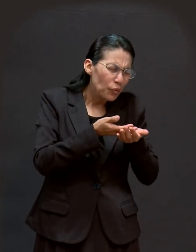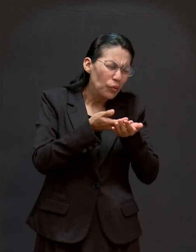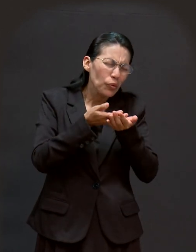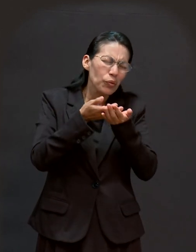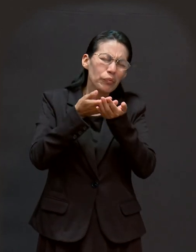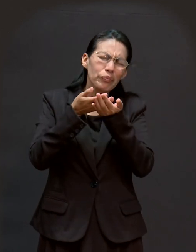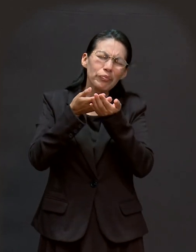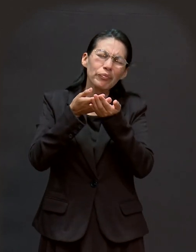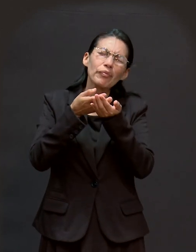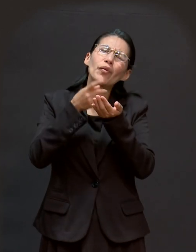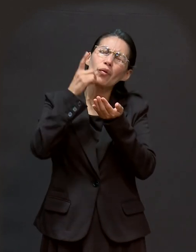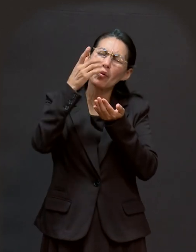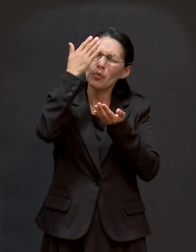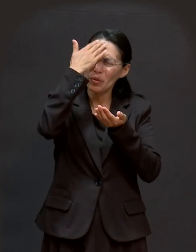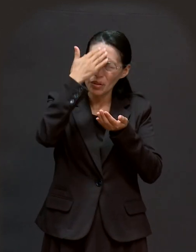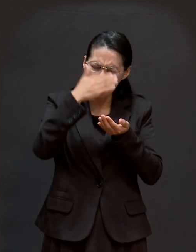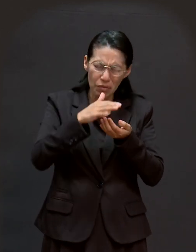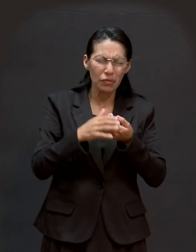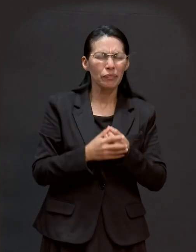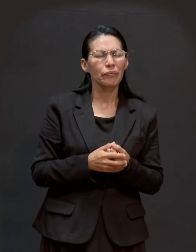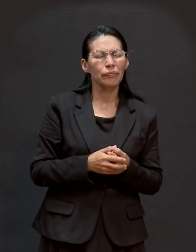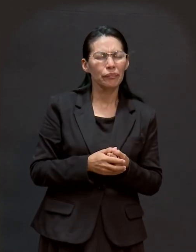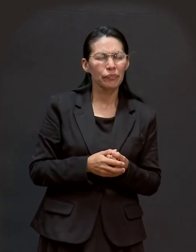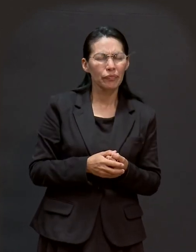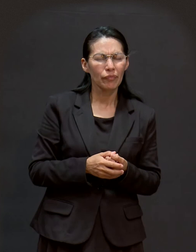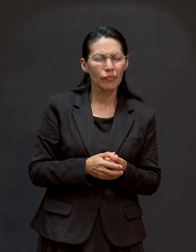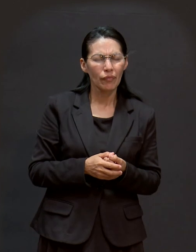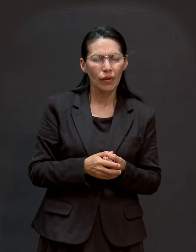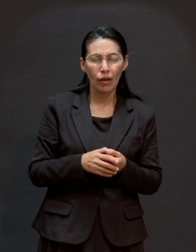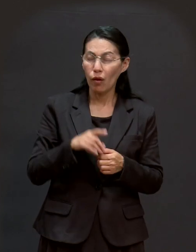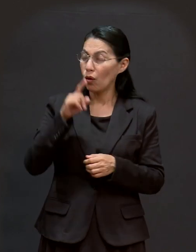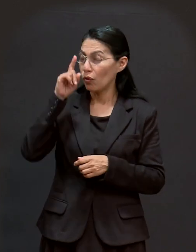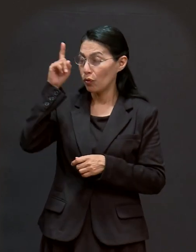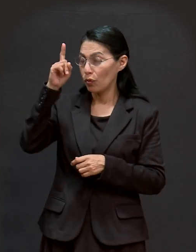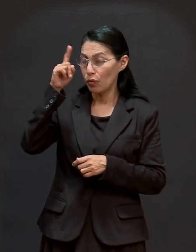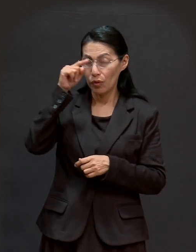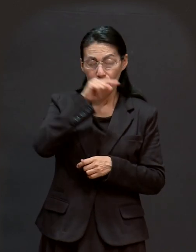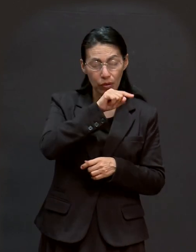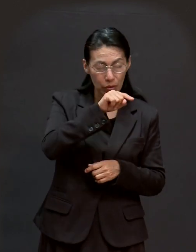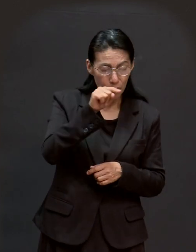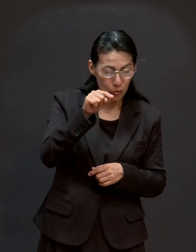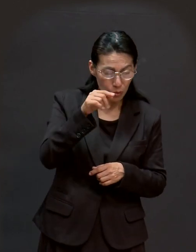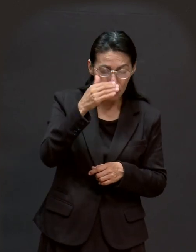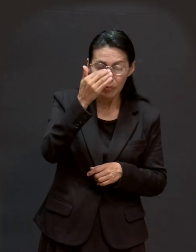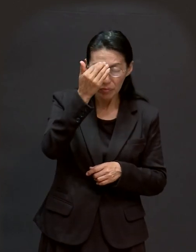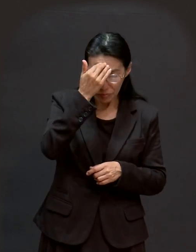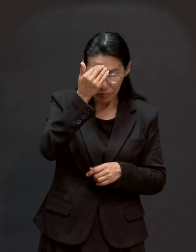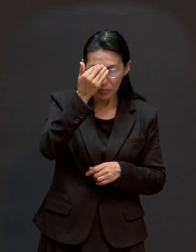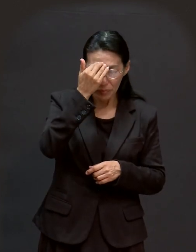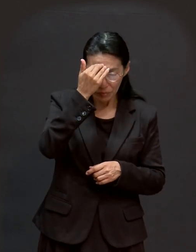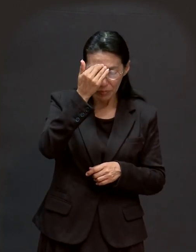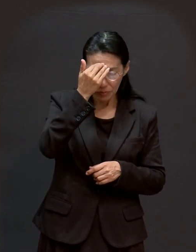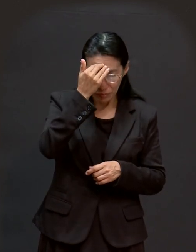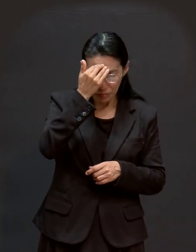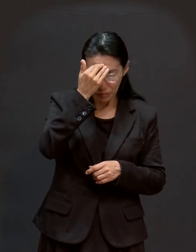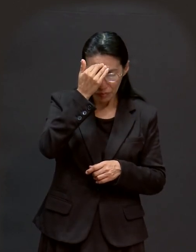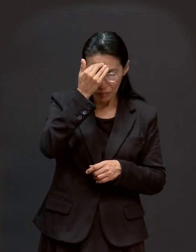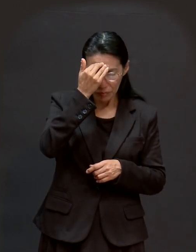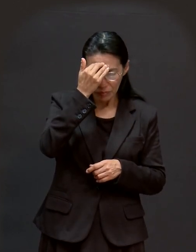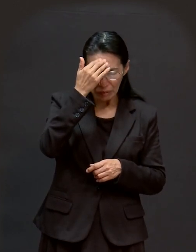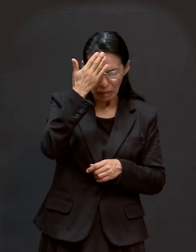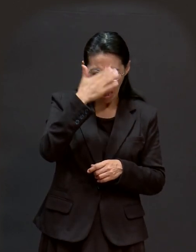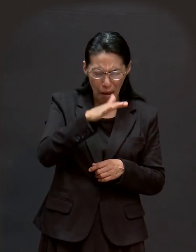pero es muy especial también para ti tú que conoces los corazones señor y que sabes